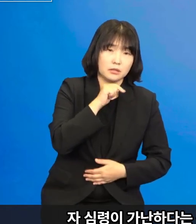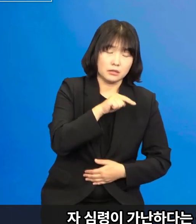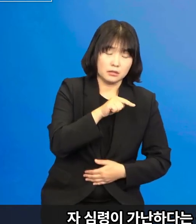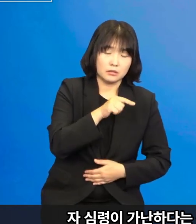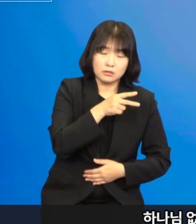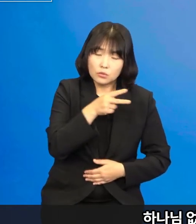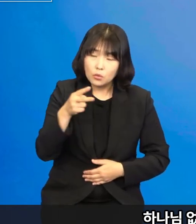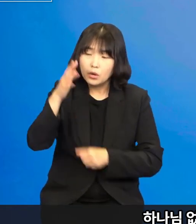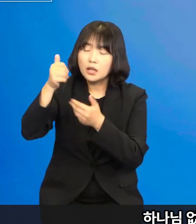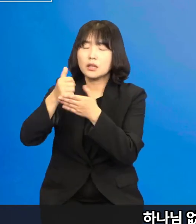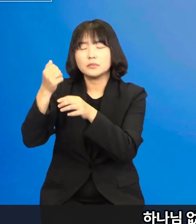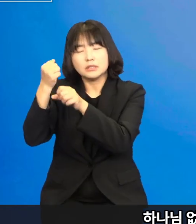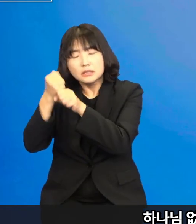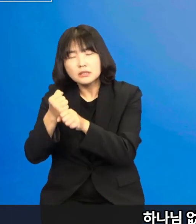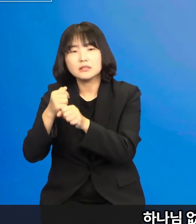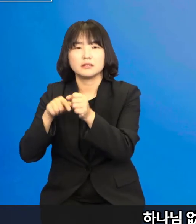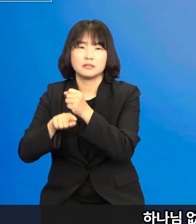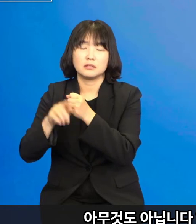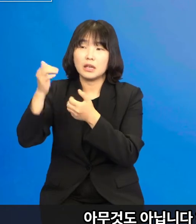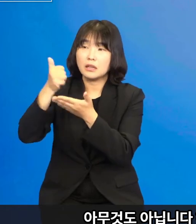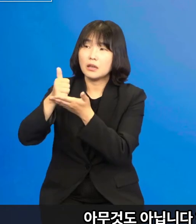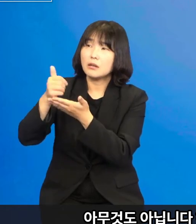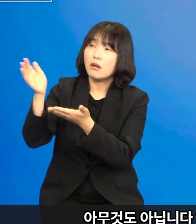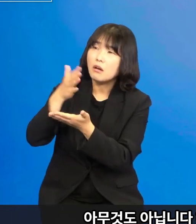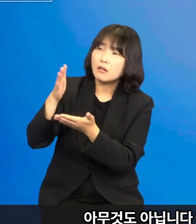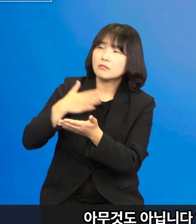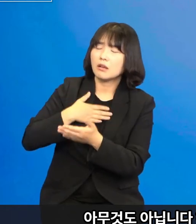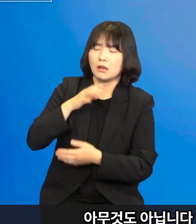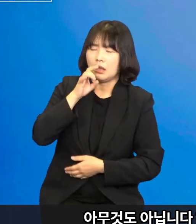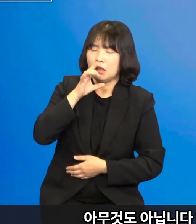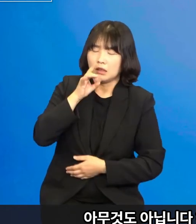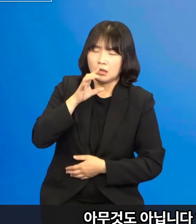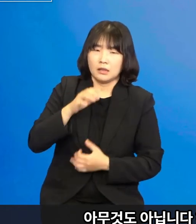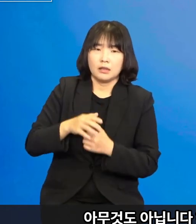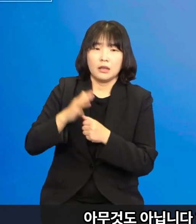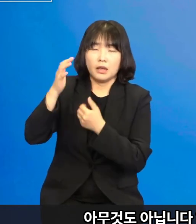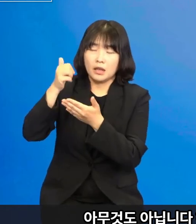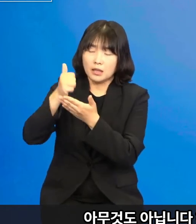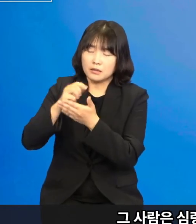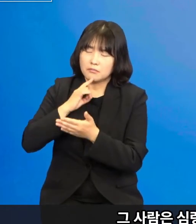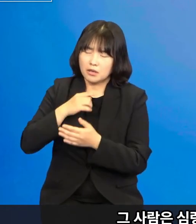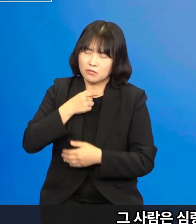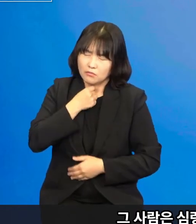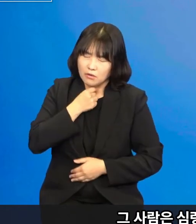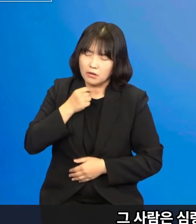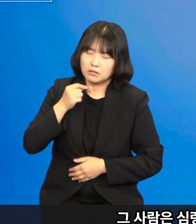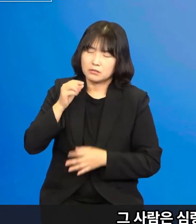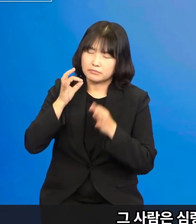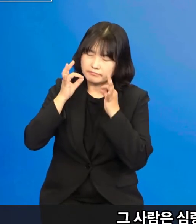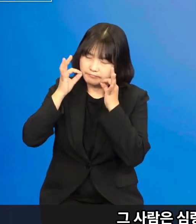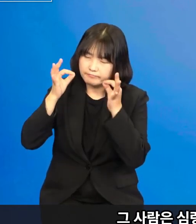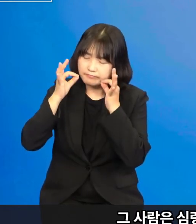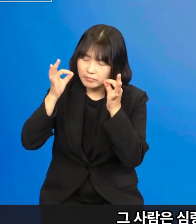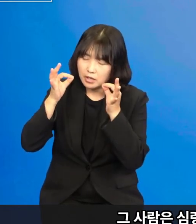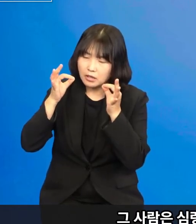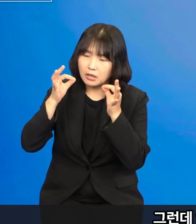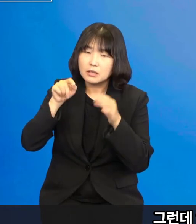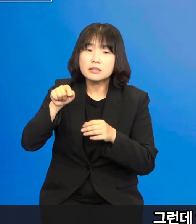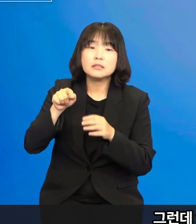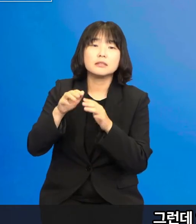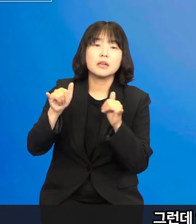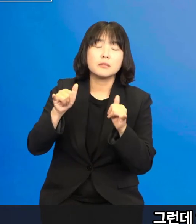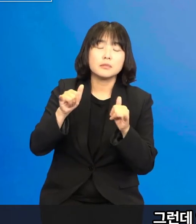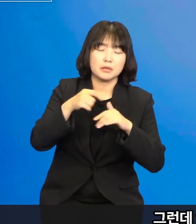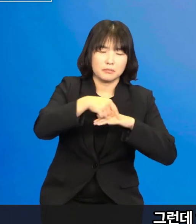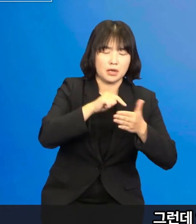의지하는 거예요. 하나님 없으면 나 안 됩니다. 아무것도 아닙니다. 하나님만 원하고 갈망합니다. 그 사람은 심령이 가난한 사람이에요.